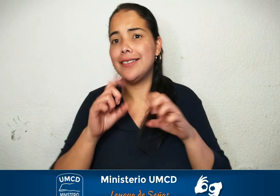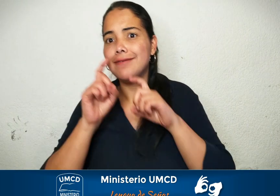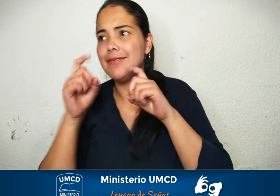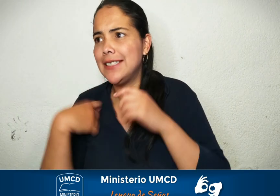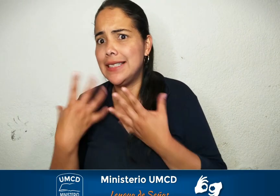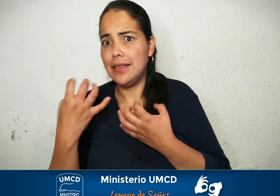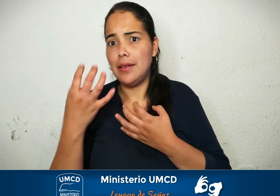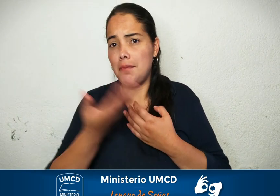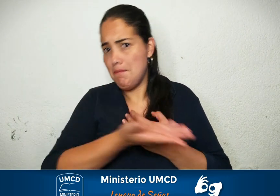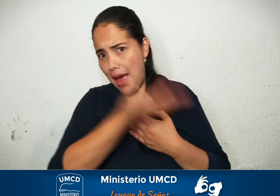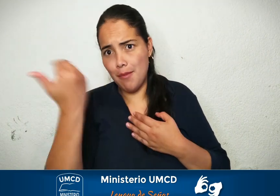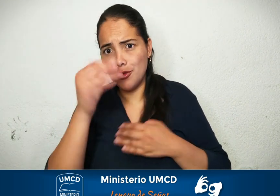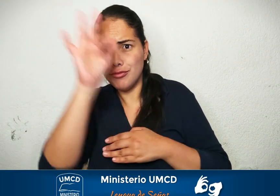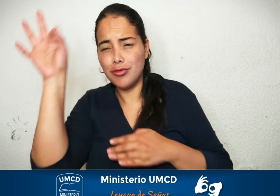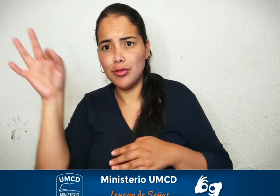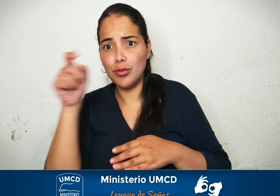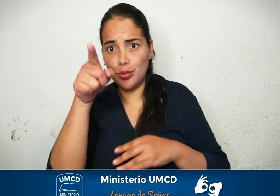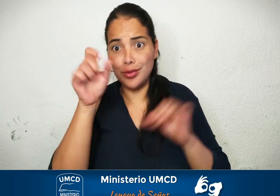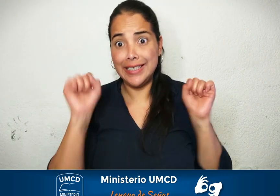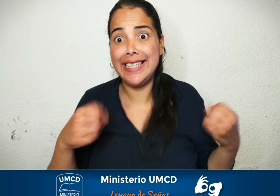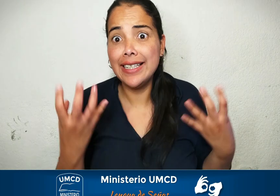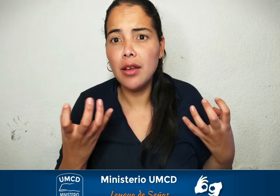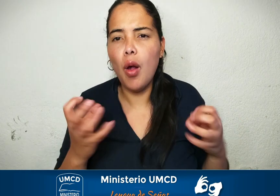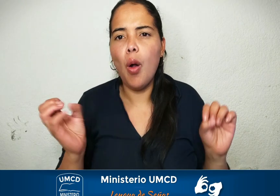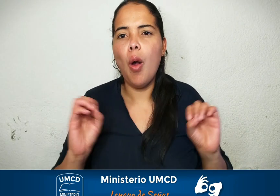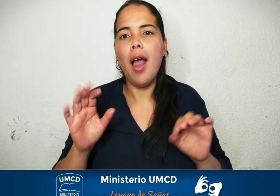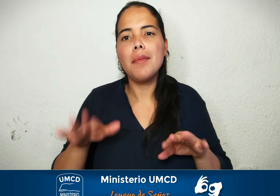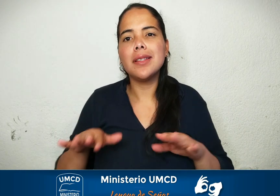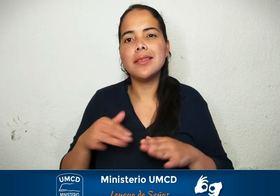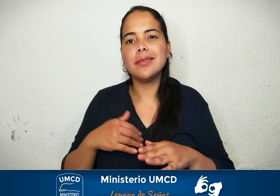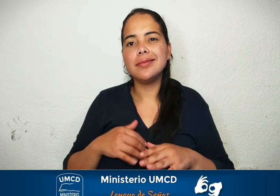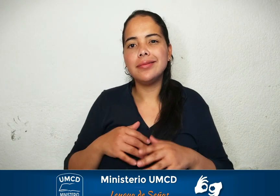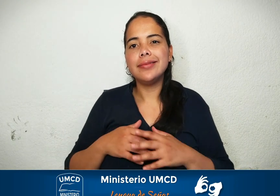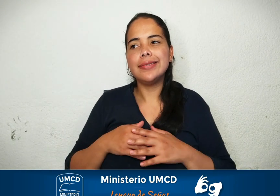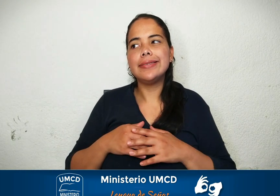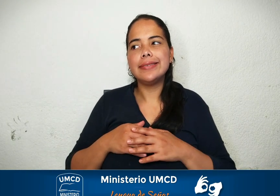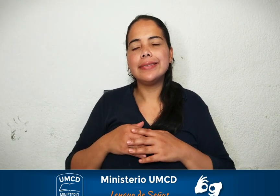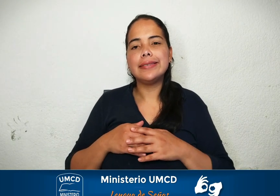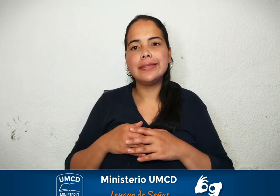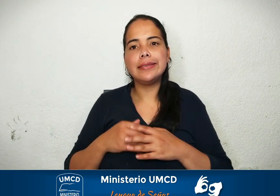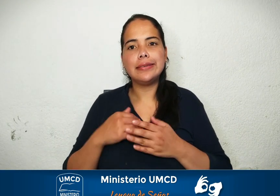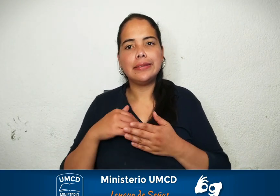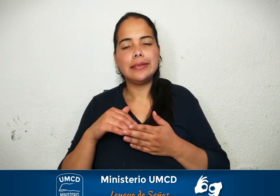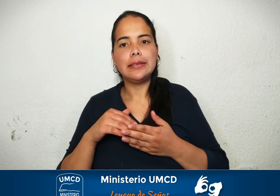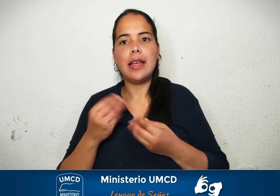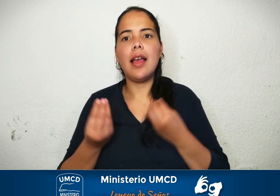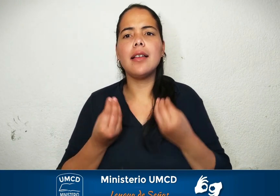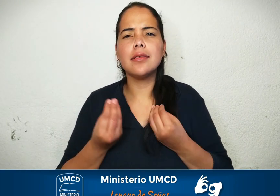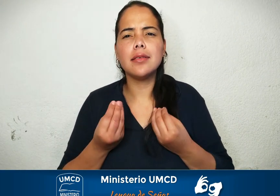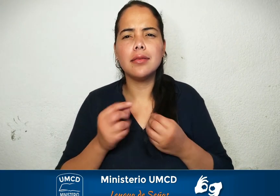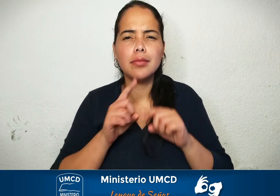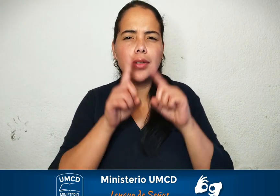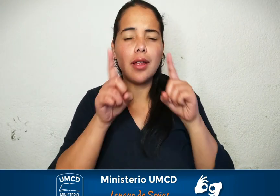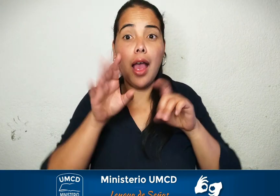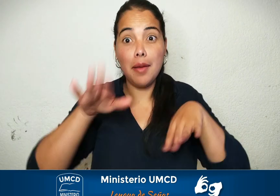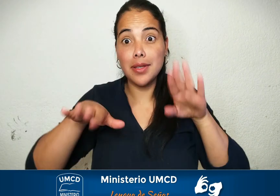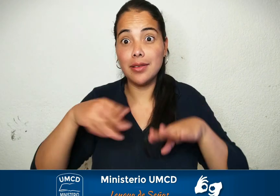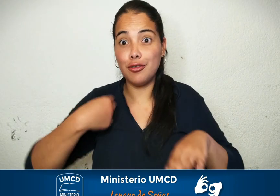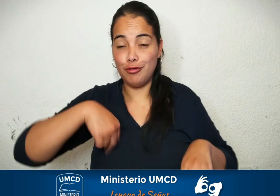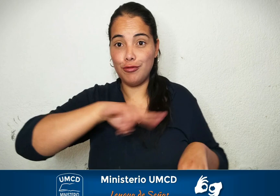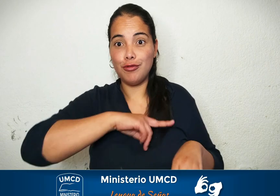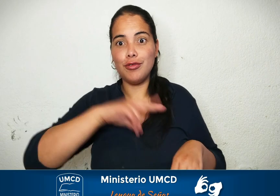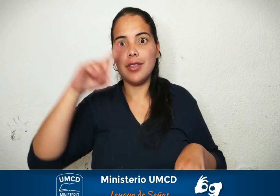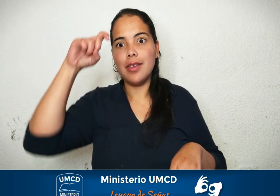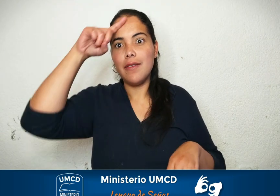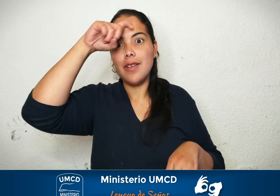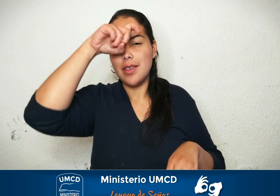¿O se queda escuchando, entiende la responsabilidad, pero no actúa? Muchos de nosotros a veces tenemos